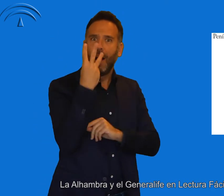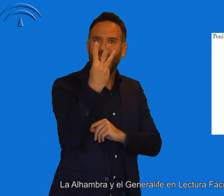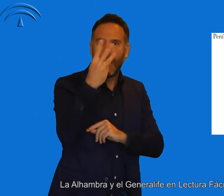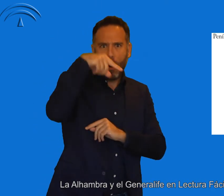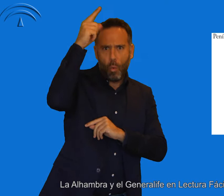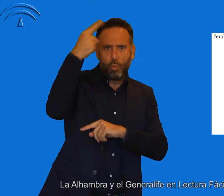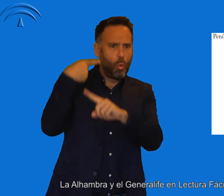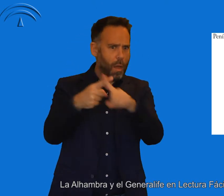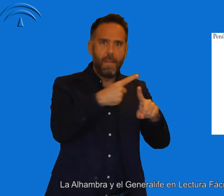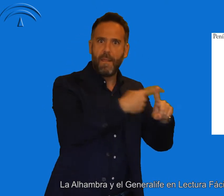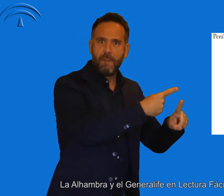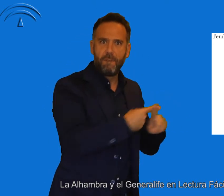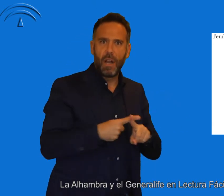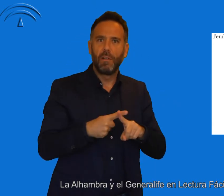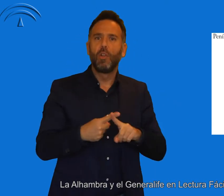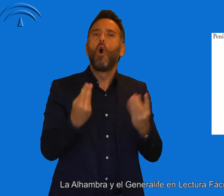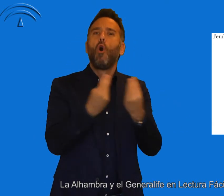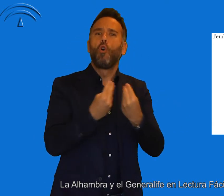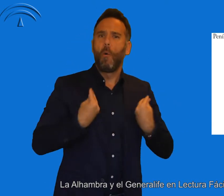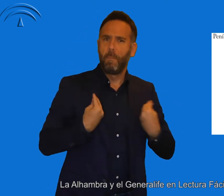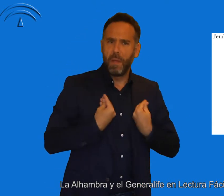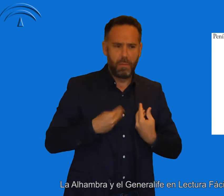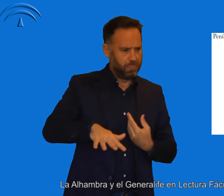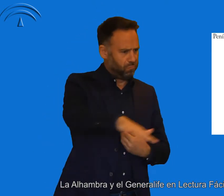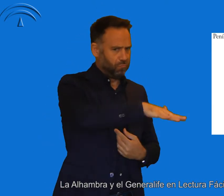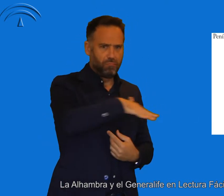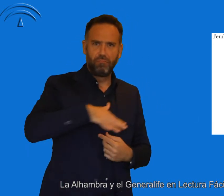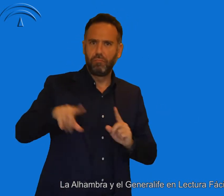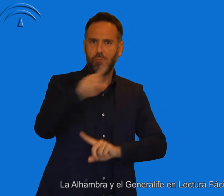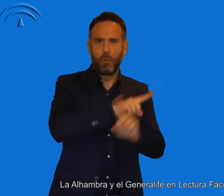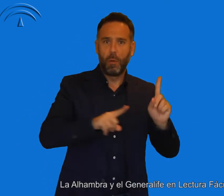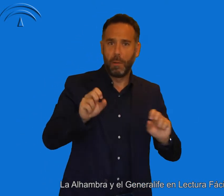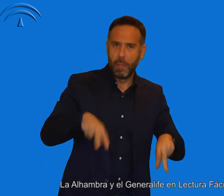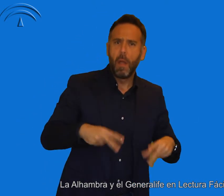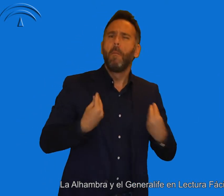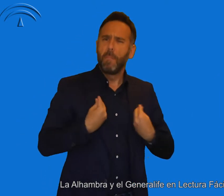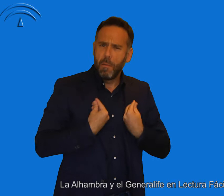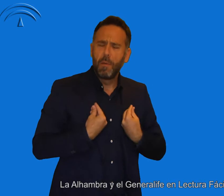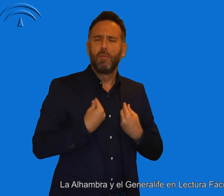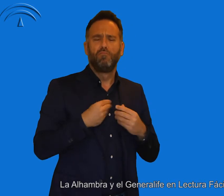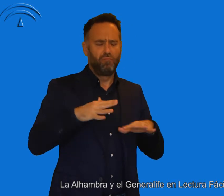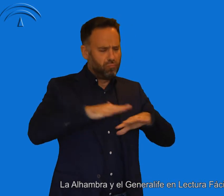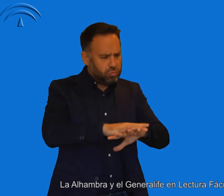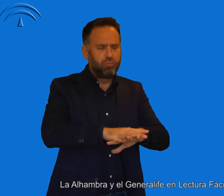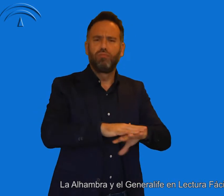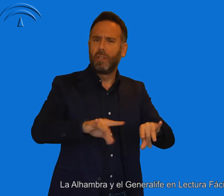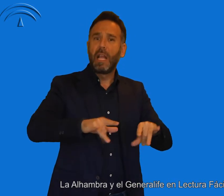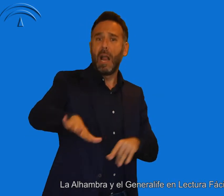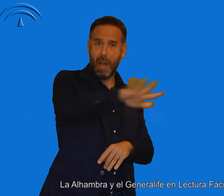gentes de tres culturas diferentes, cristianos, judíos y musulmanes, vivieron en estas